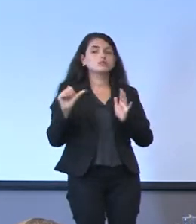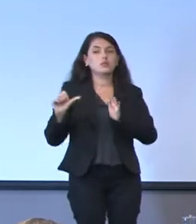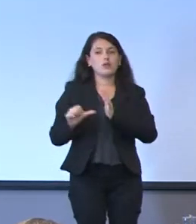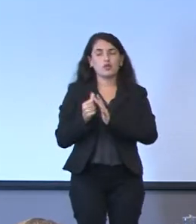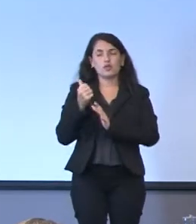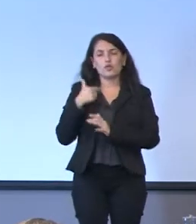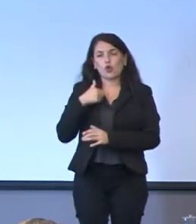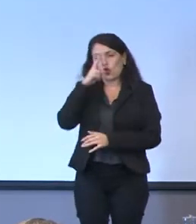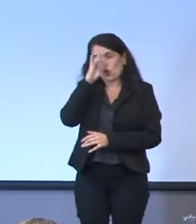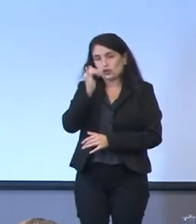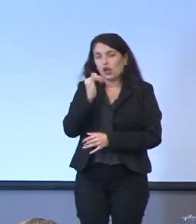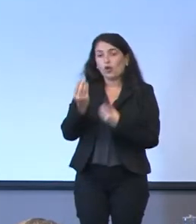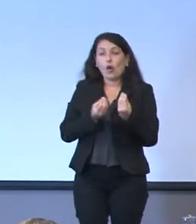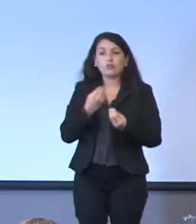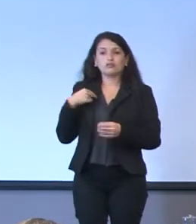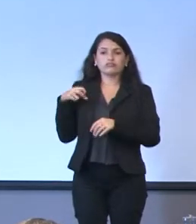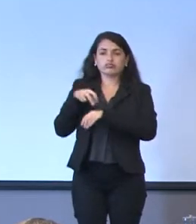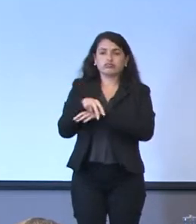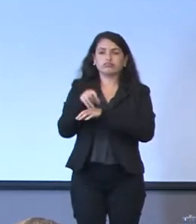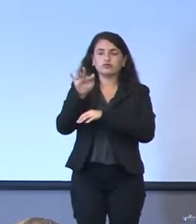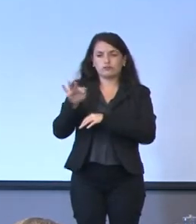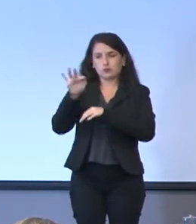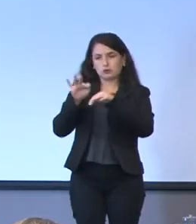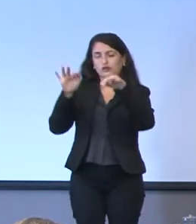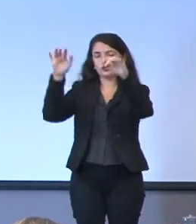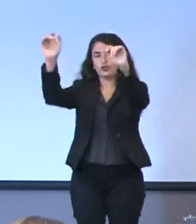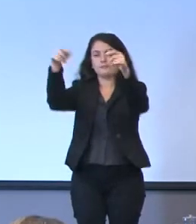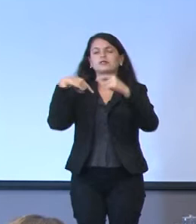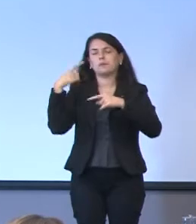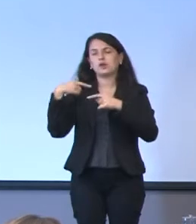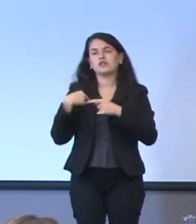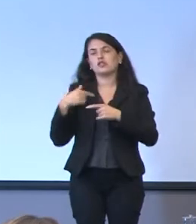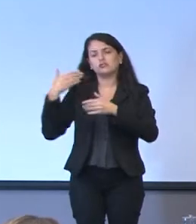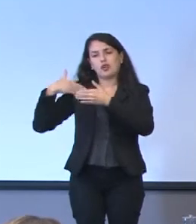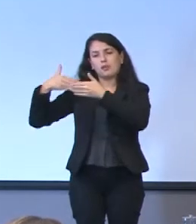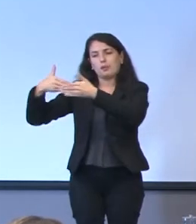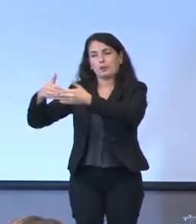eu trago algumas passagens.